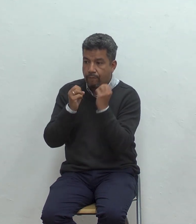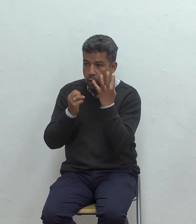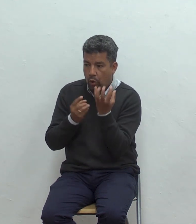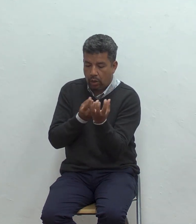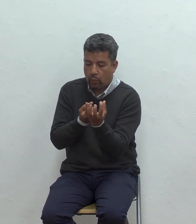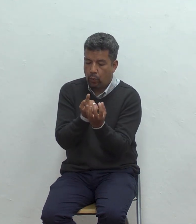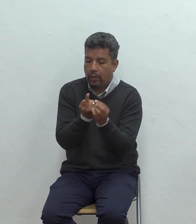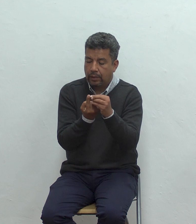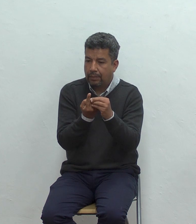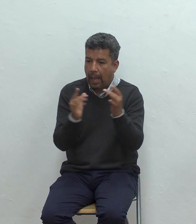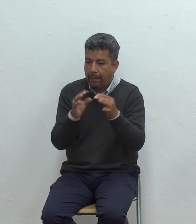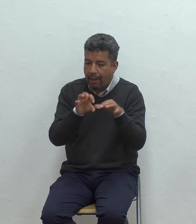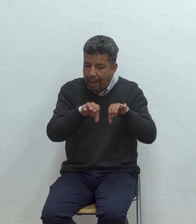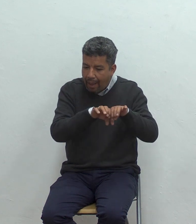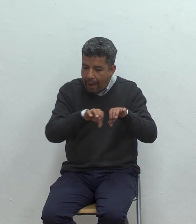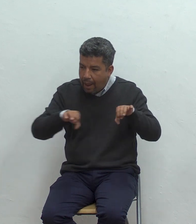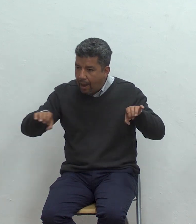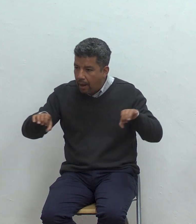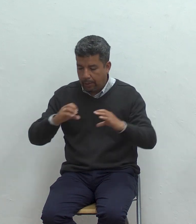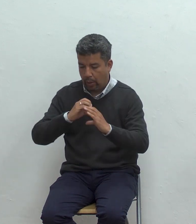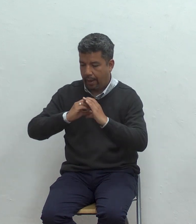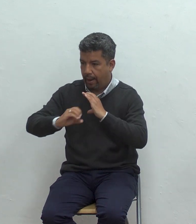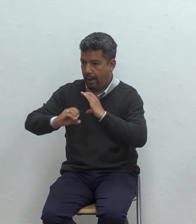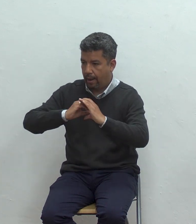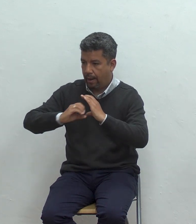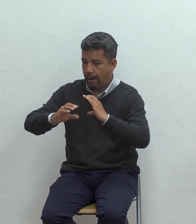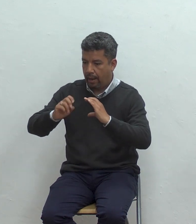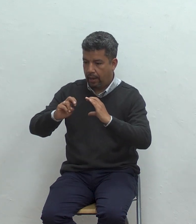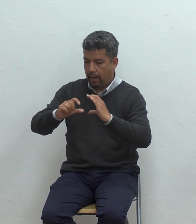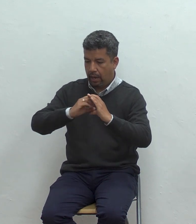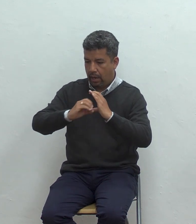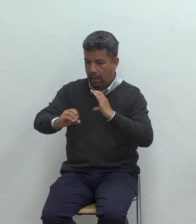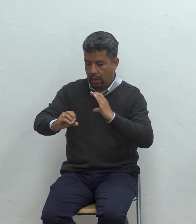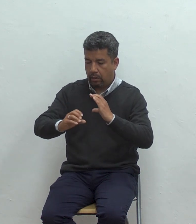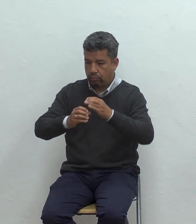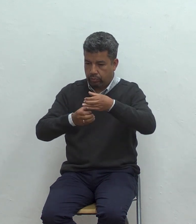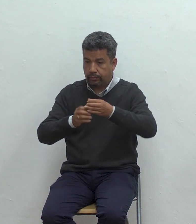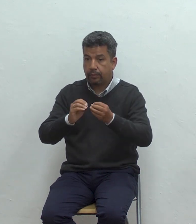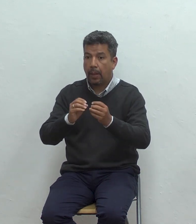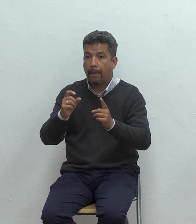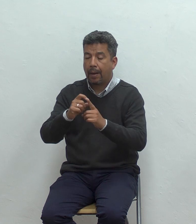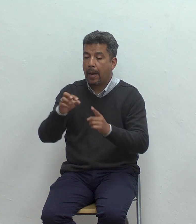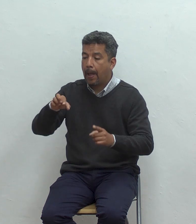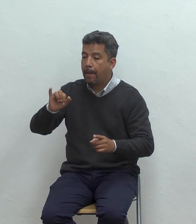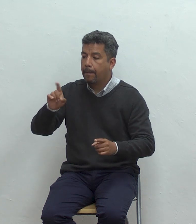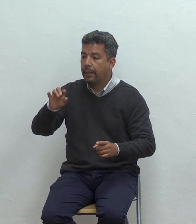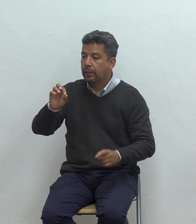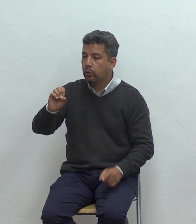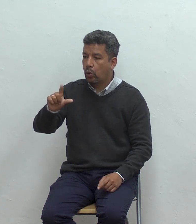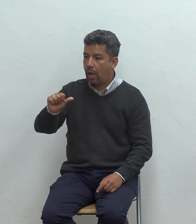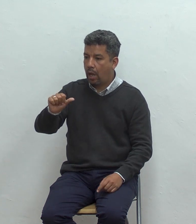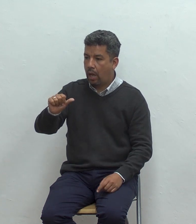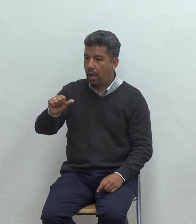canal por donde se conduce, por donde se mueve ese polen. La palabra pistola,